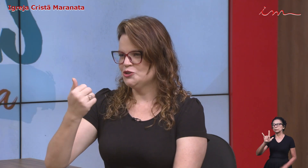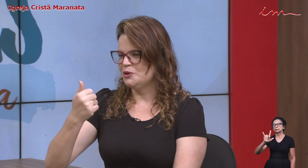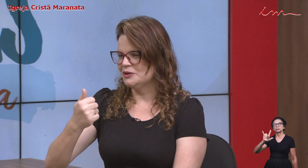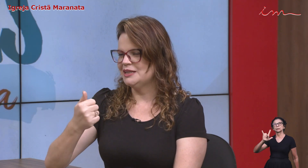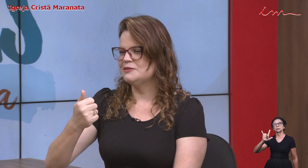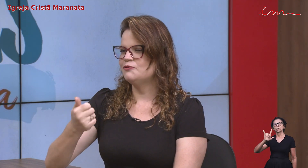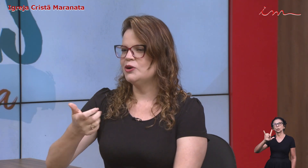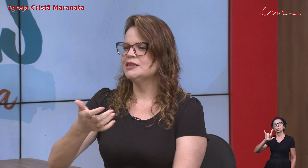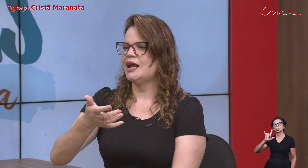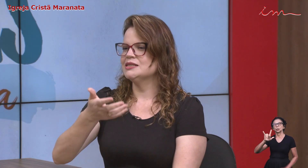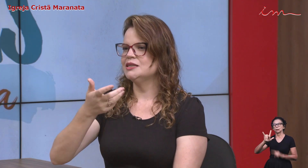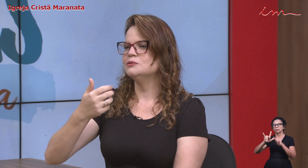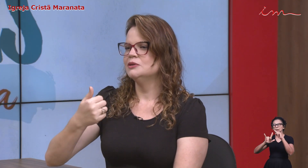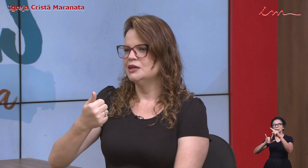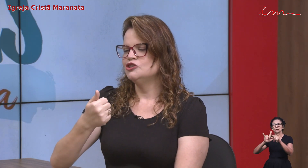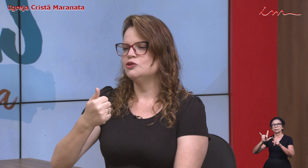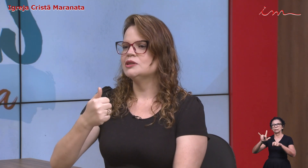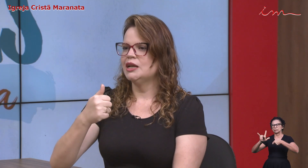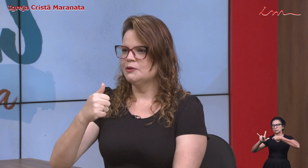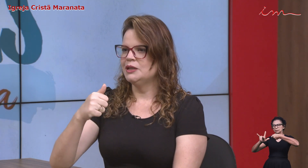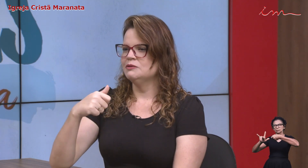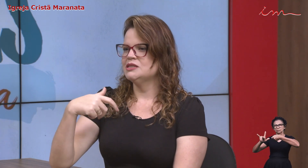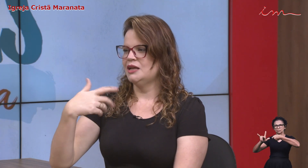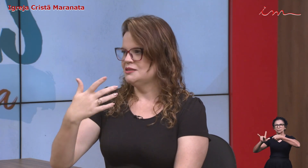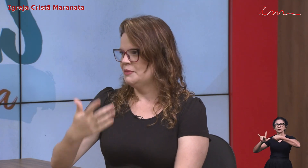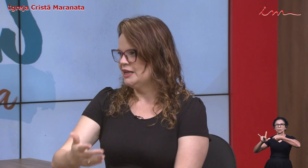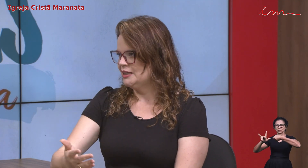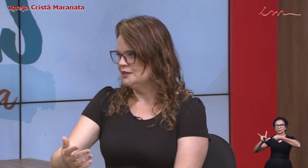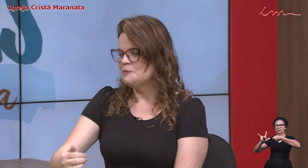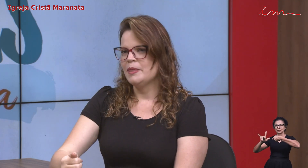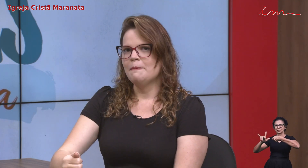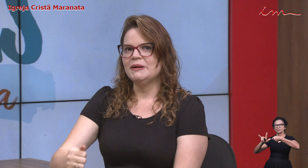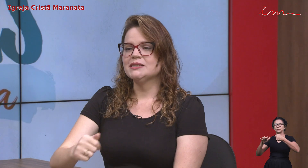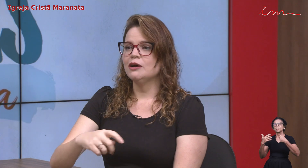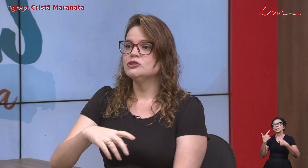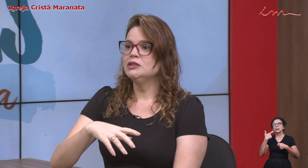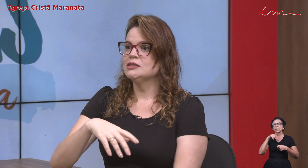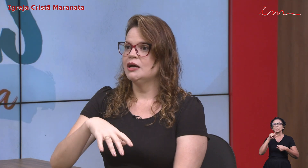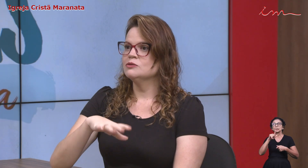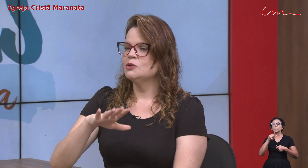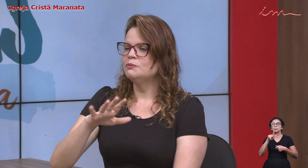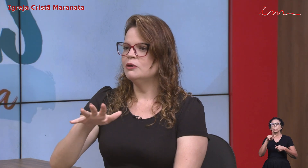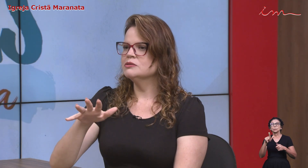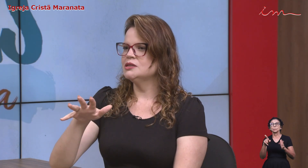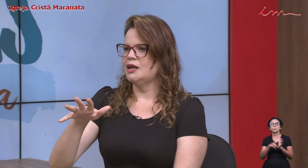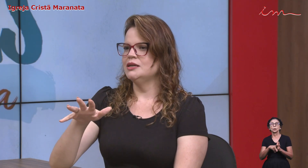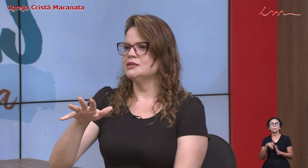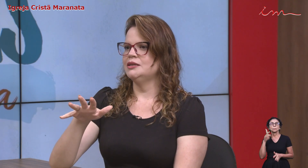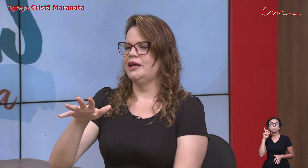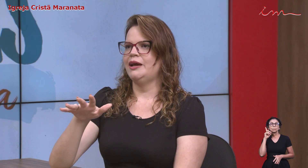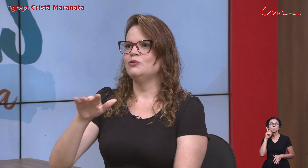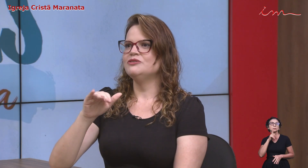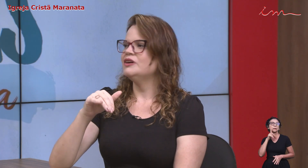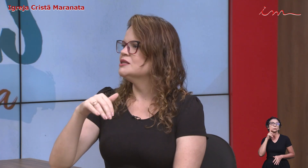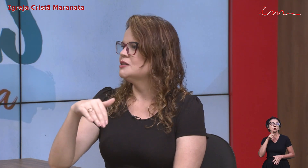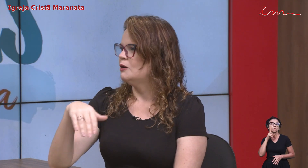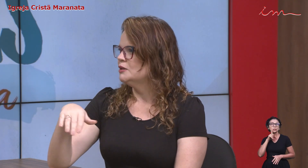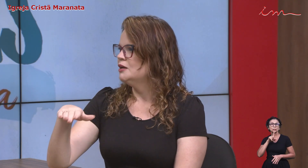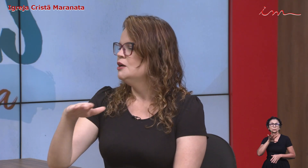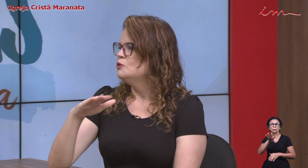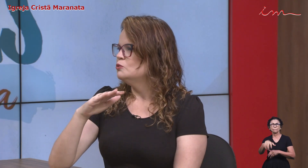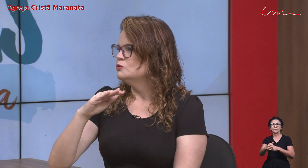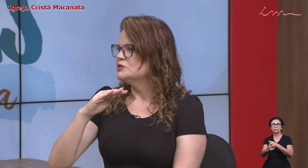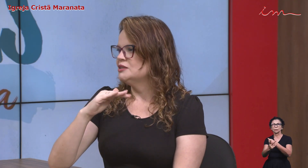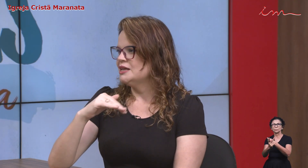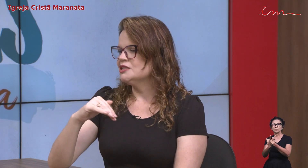linguístico que foi trazido de outra língua, a língua de sinais americana, mas que é utilizado, são poucos sinais que é universal,